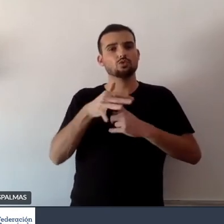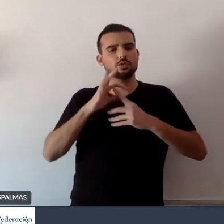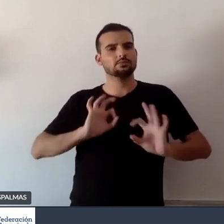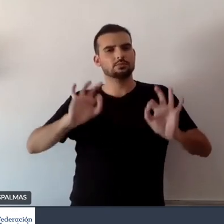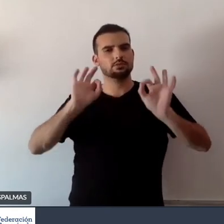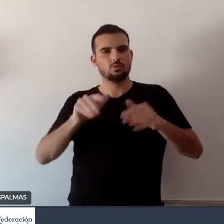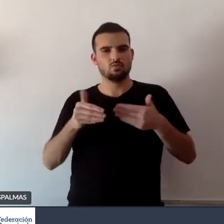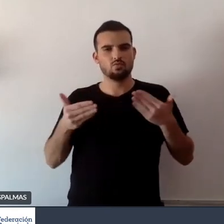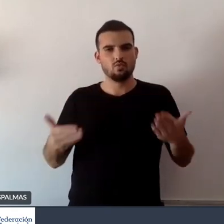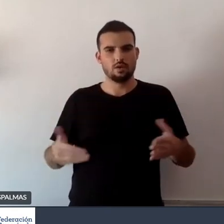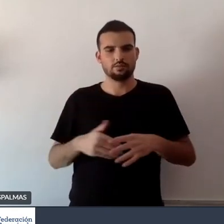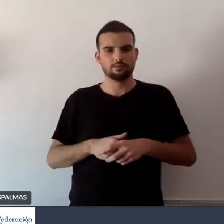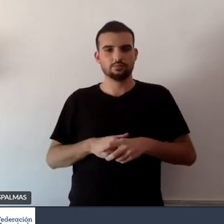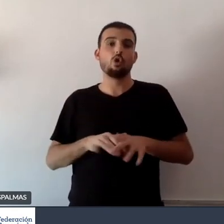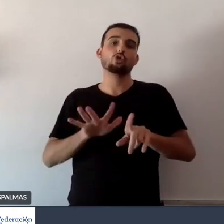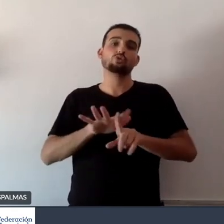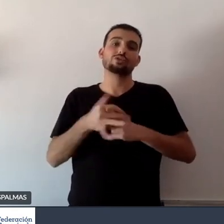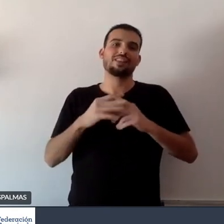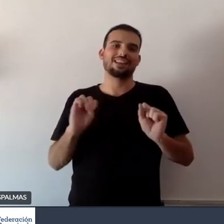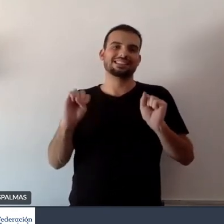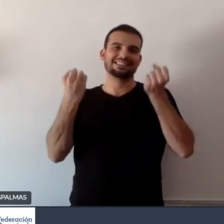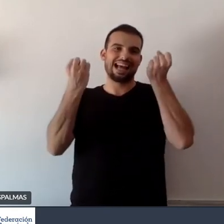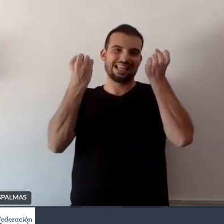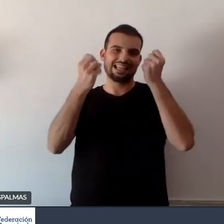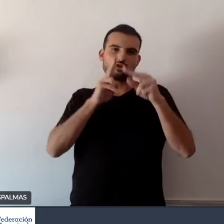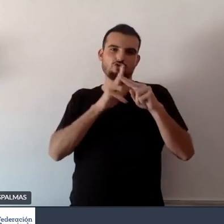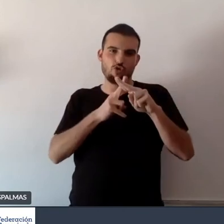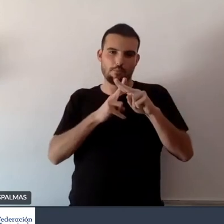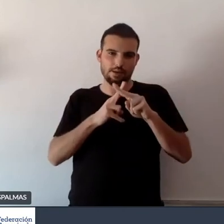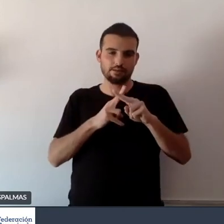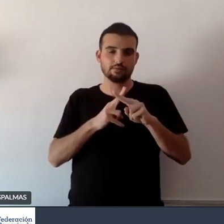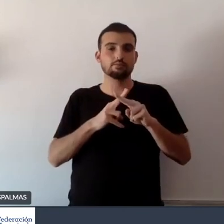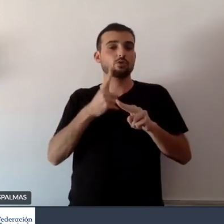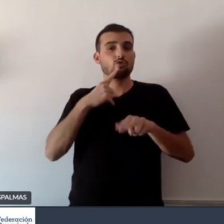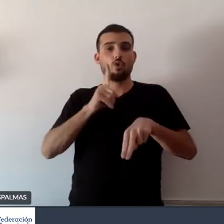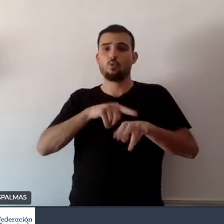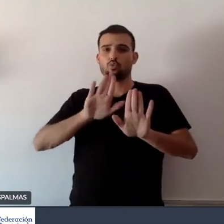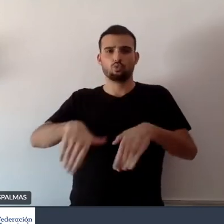situaciones de rescate, que se llama últimos segundos.